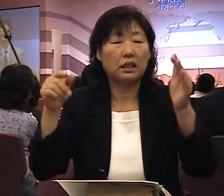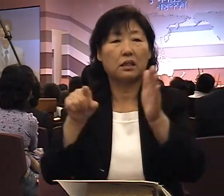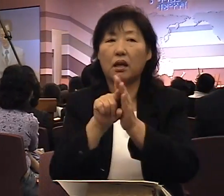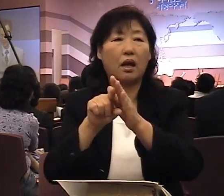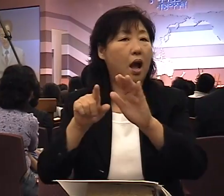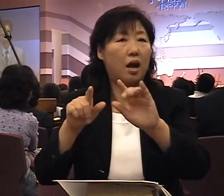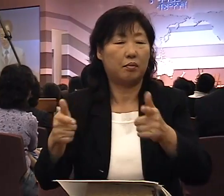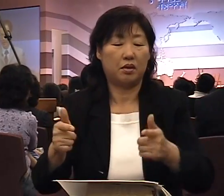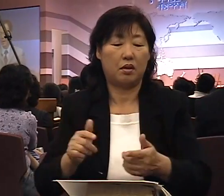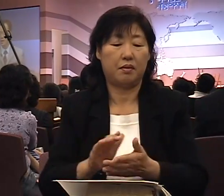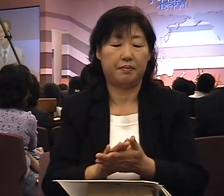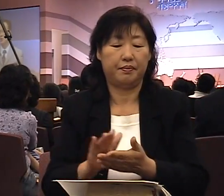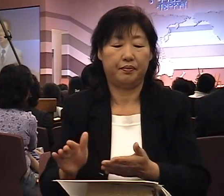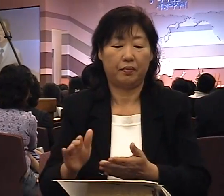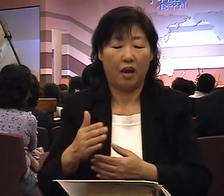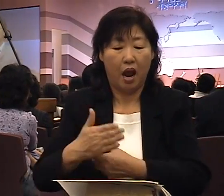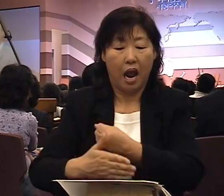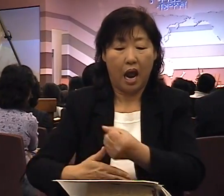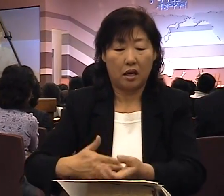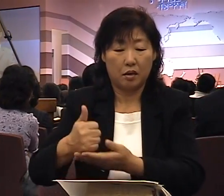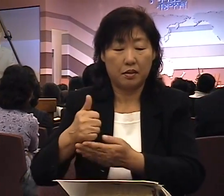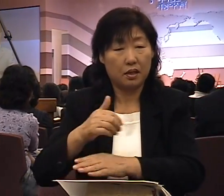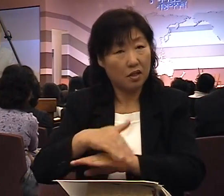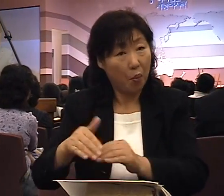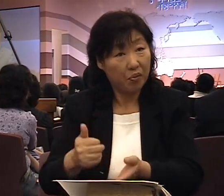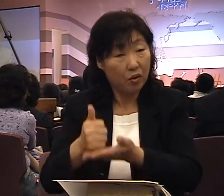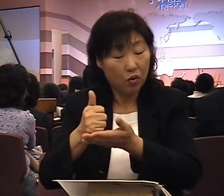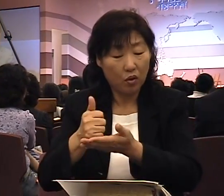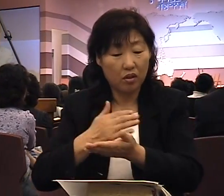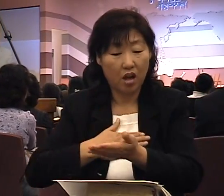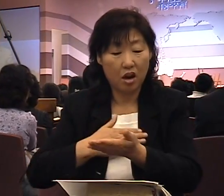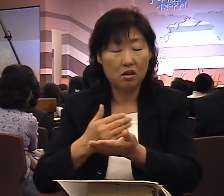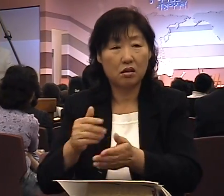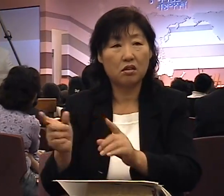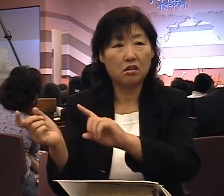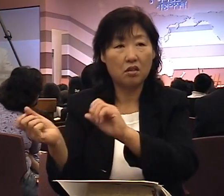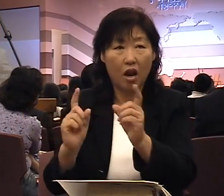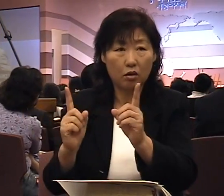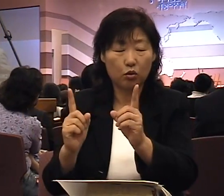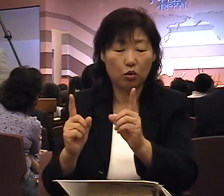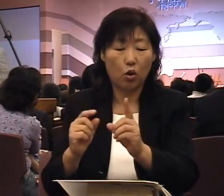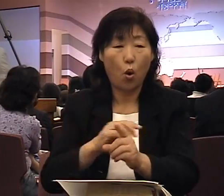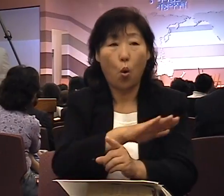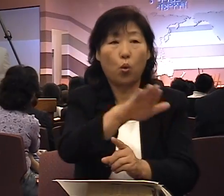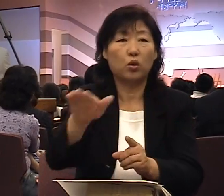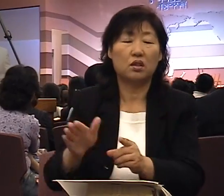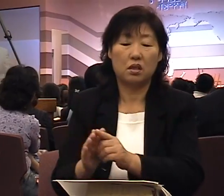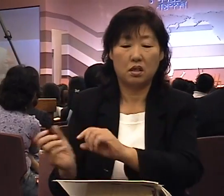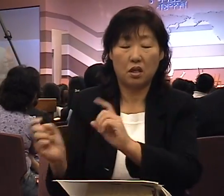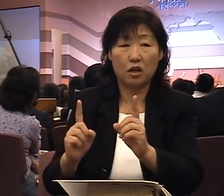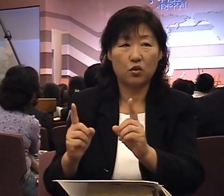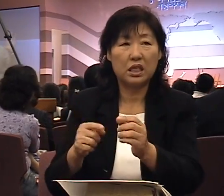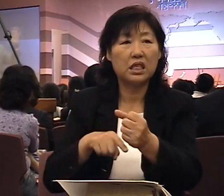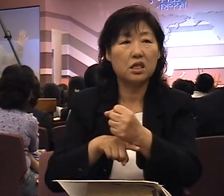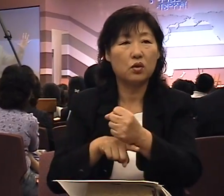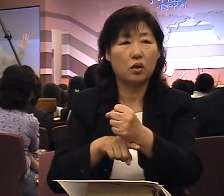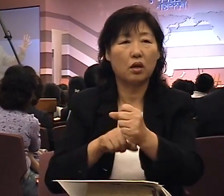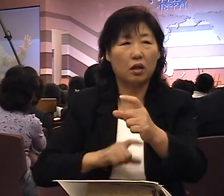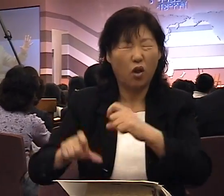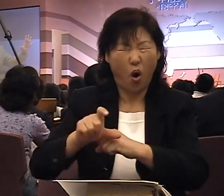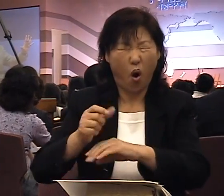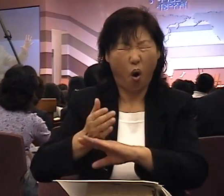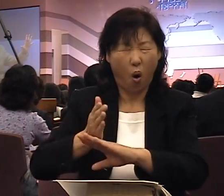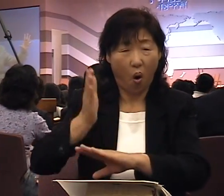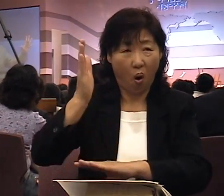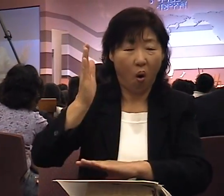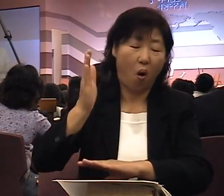아닙니다. 하나님께서 섭리로 인하여서 나를 살려주시고 우리를 살려주시는 이유는 훨씬 더 큰